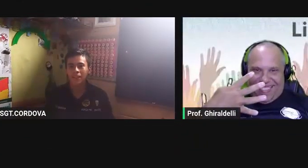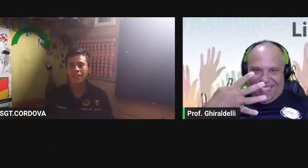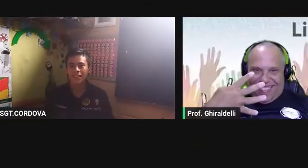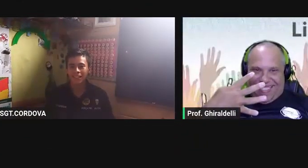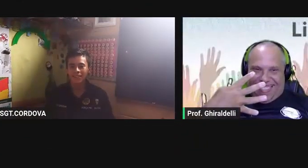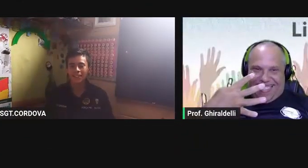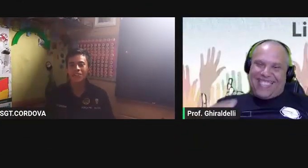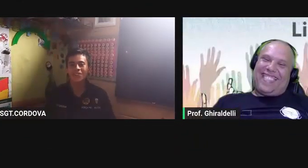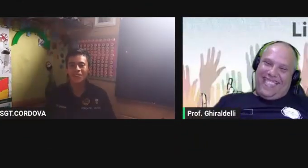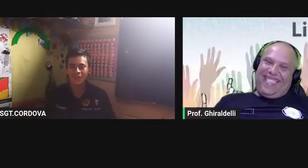Exatamente.